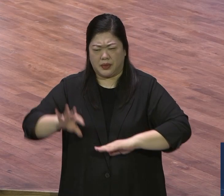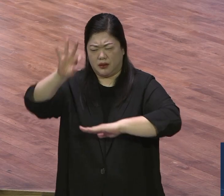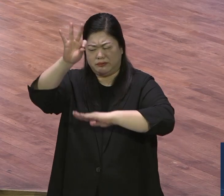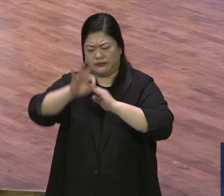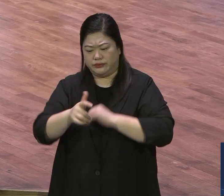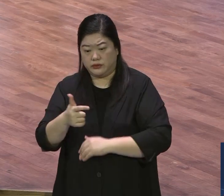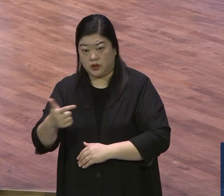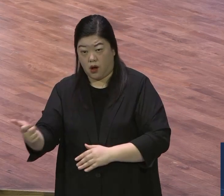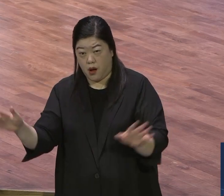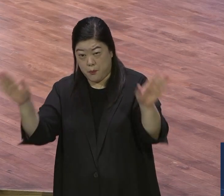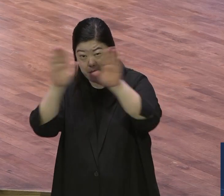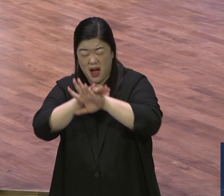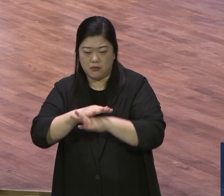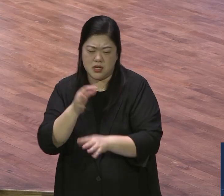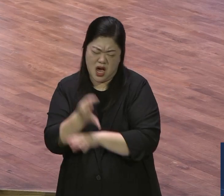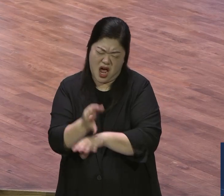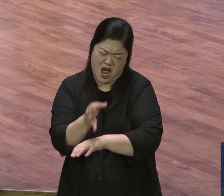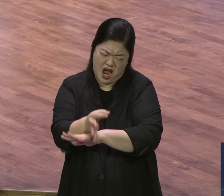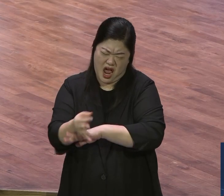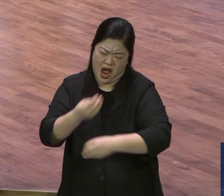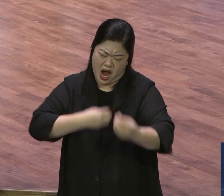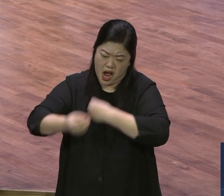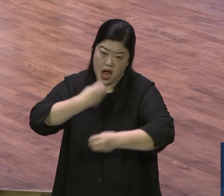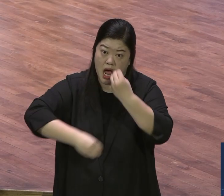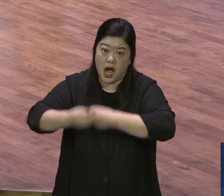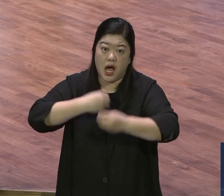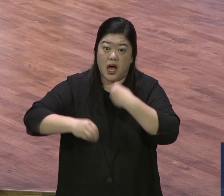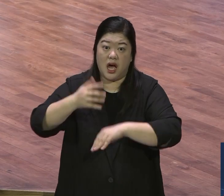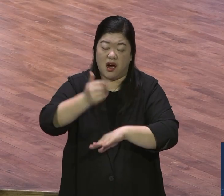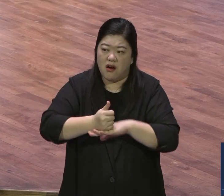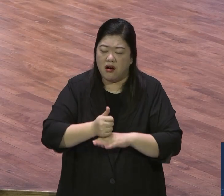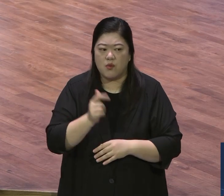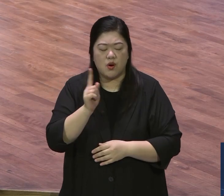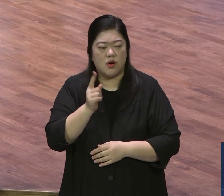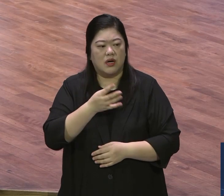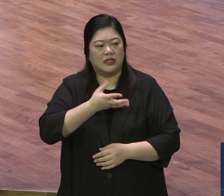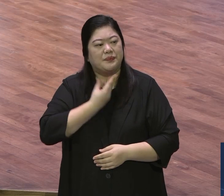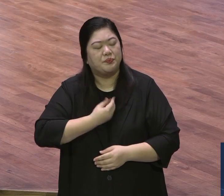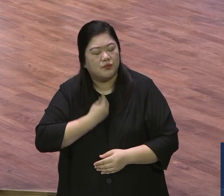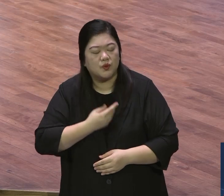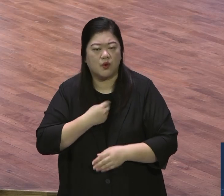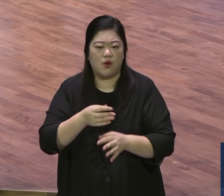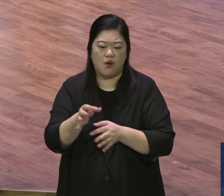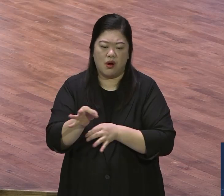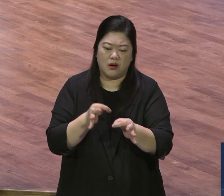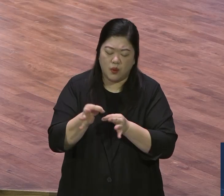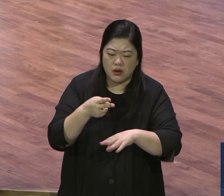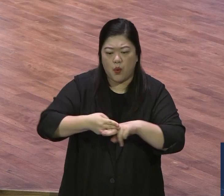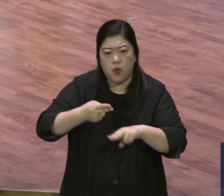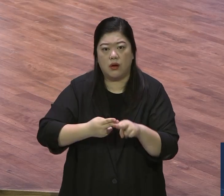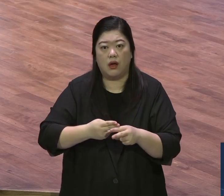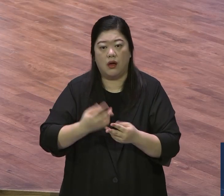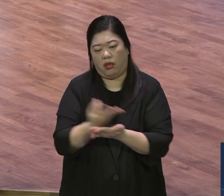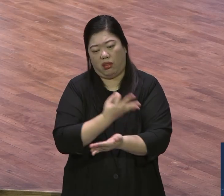내용은요 진정성은 없고 전부 껍데기만 있는 외식하는 종교로 다 외식이에요.